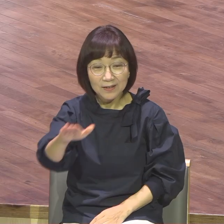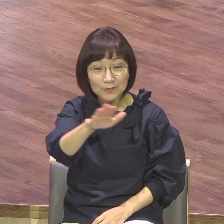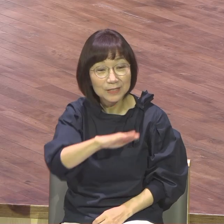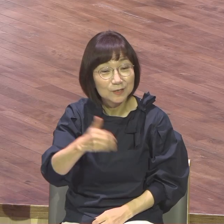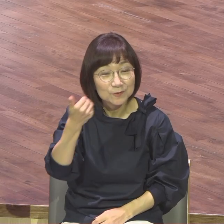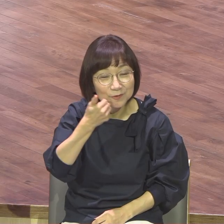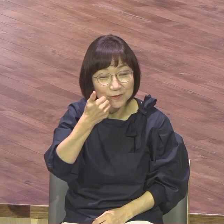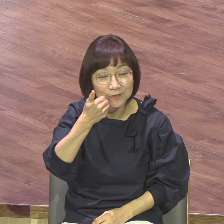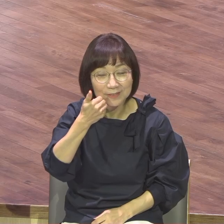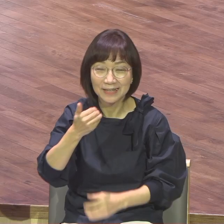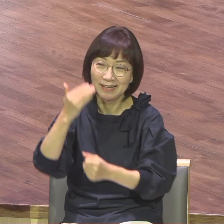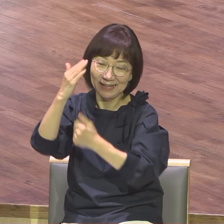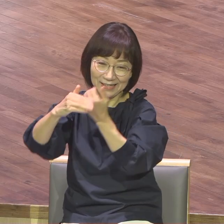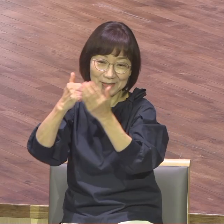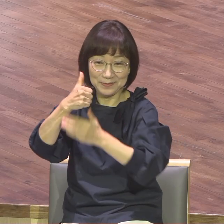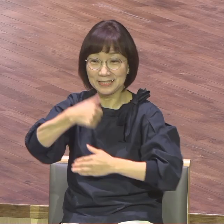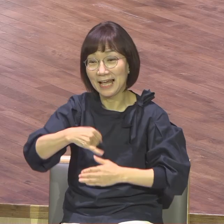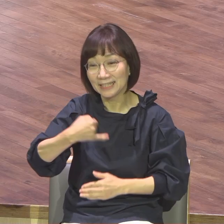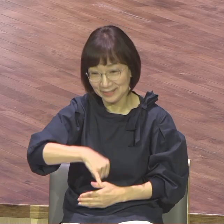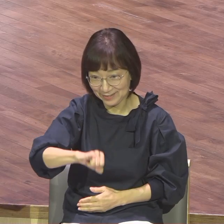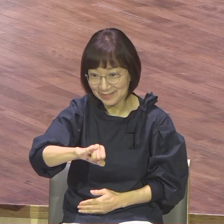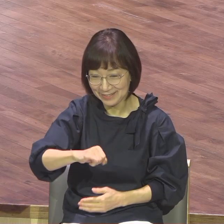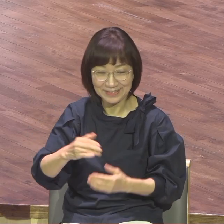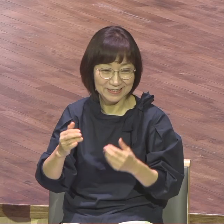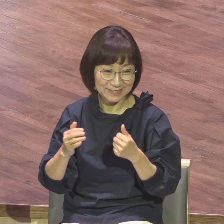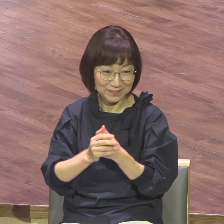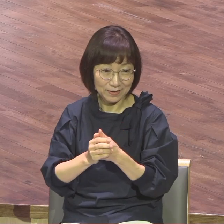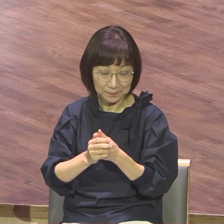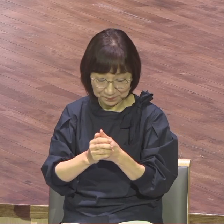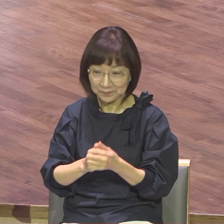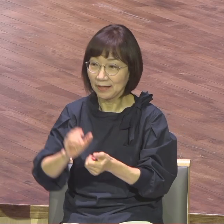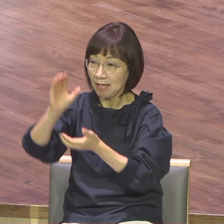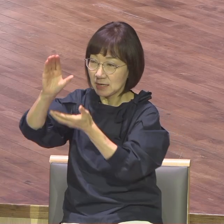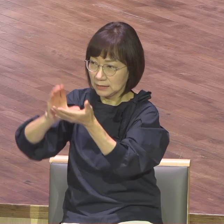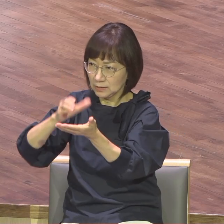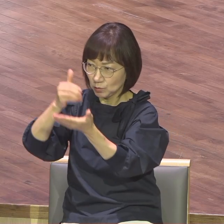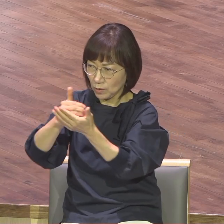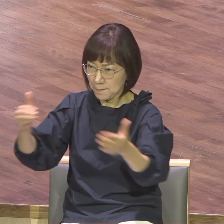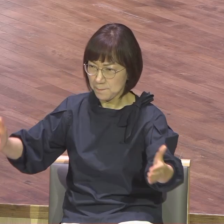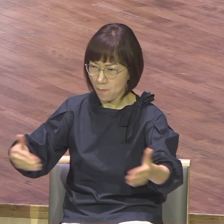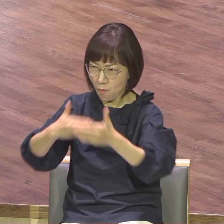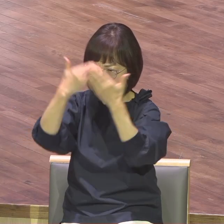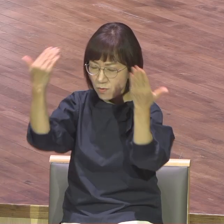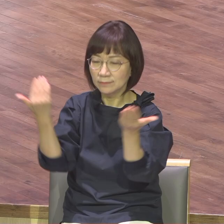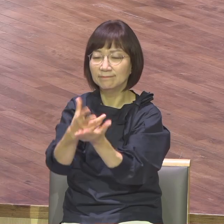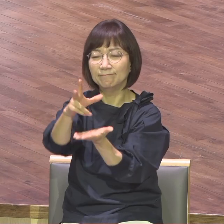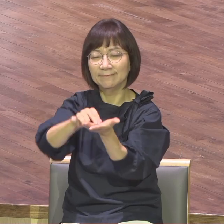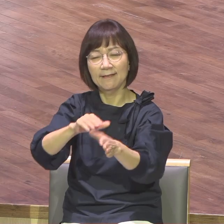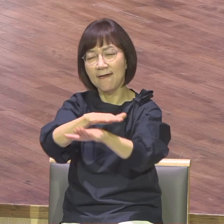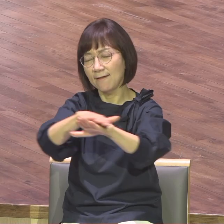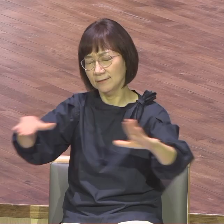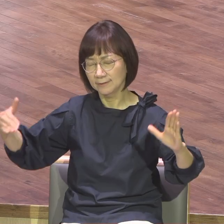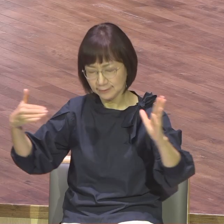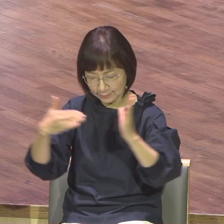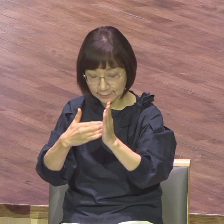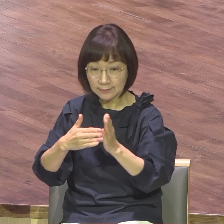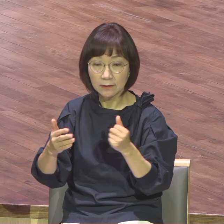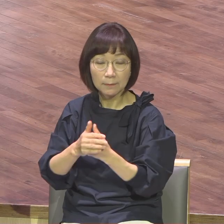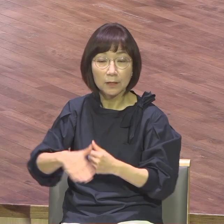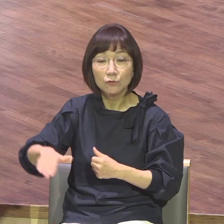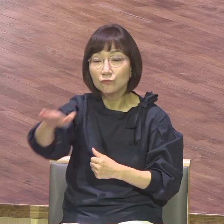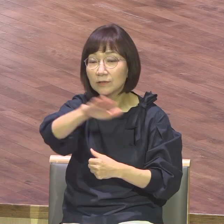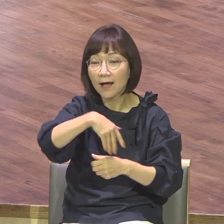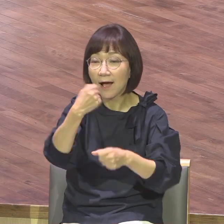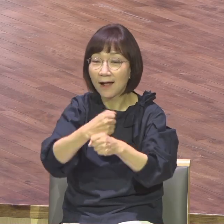뭐 할 게 뭐 있어요? 아 그리스도가 다 이루었는데 테텔레스 다 끝냈는데 할 건 하나밖에 없어요.